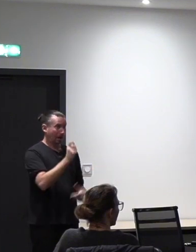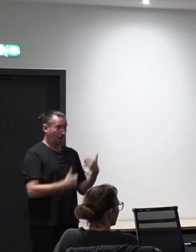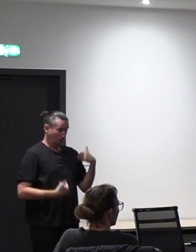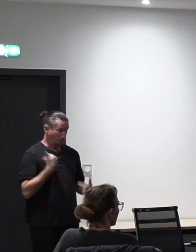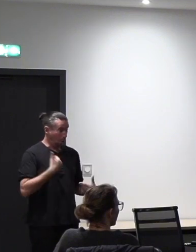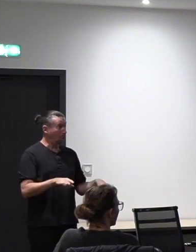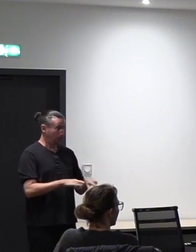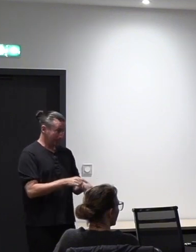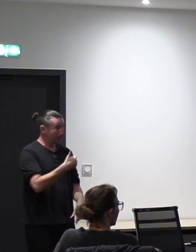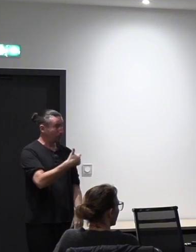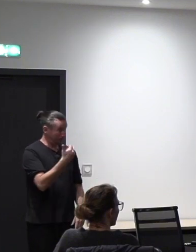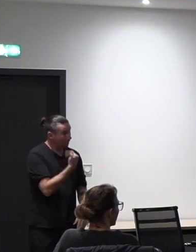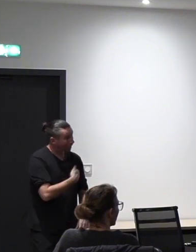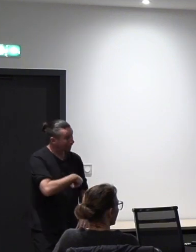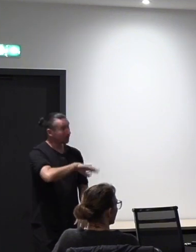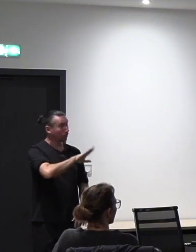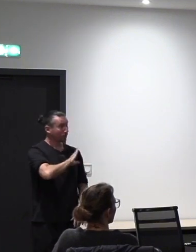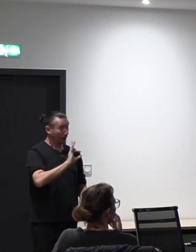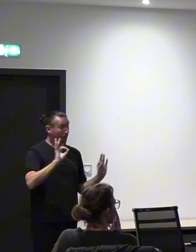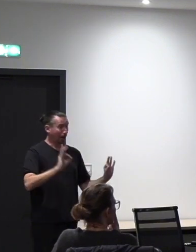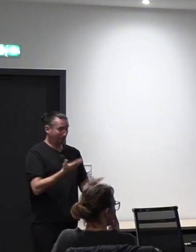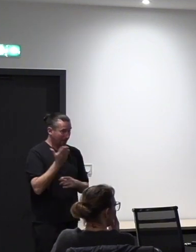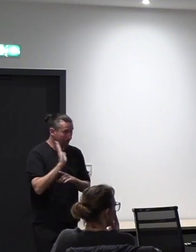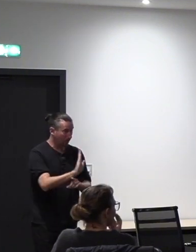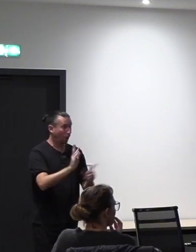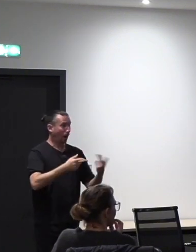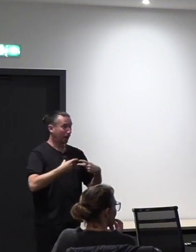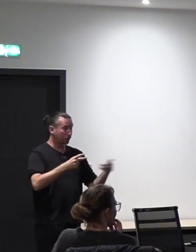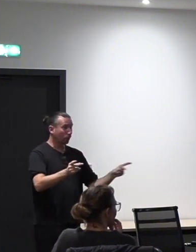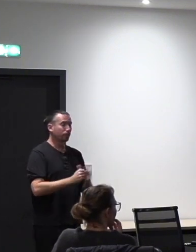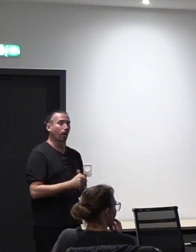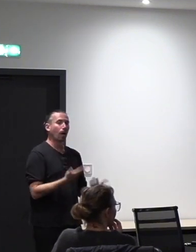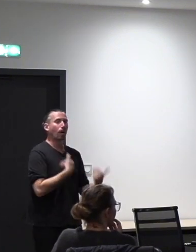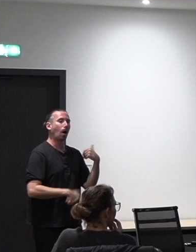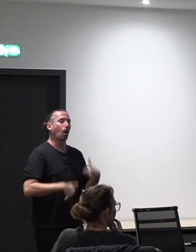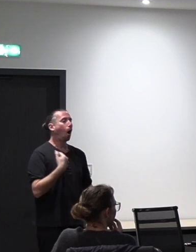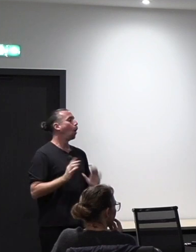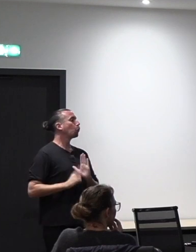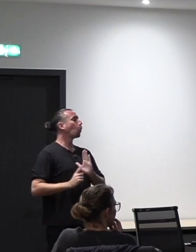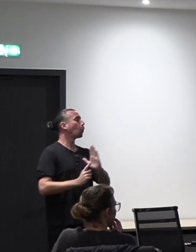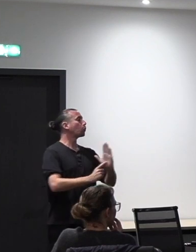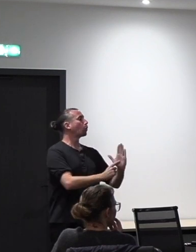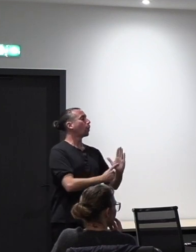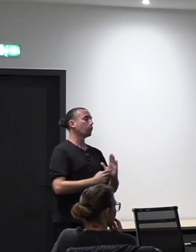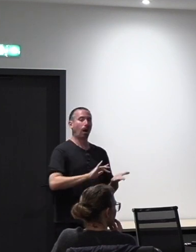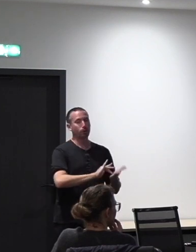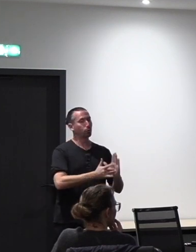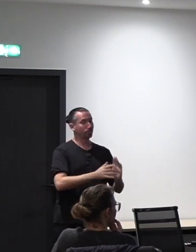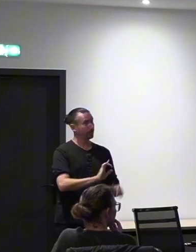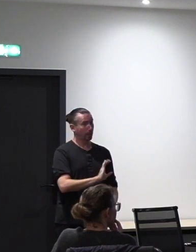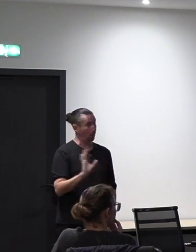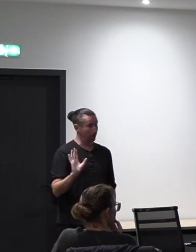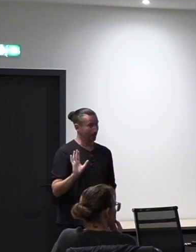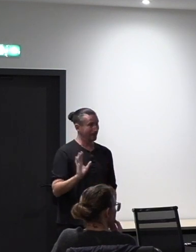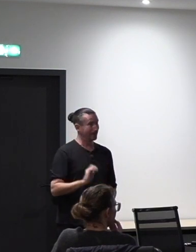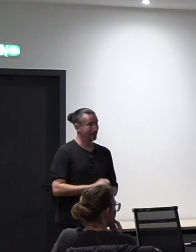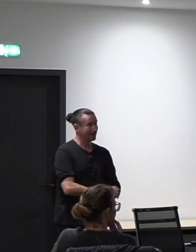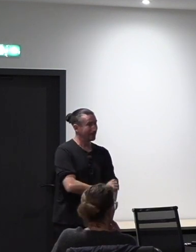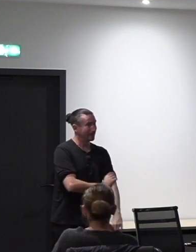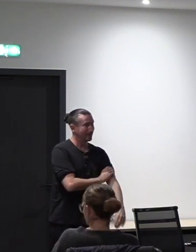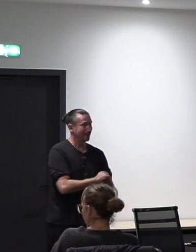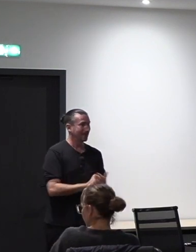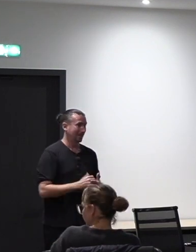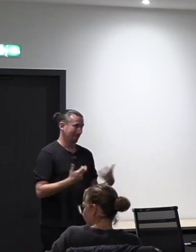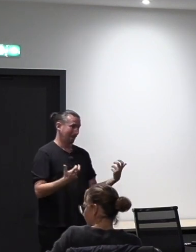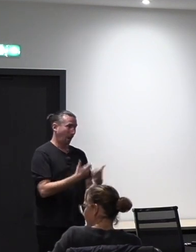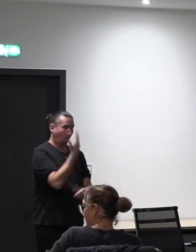il a aussi une responsabilité. C'est pas parce qu'il est handicapé que tout est permis. J'ose le dire. Et je vous redonne une